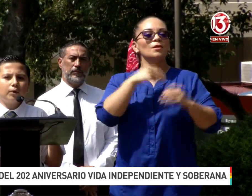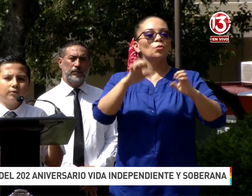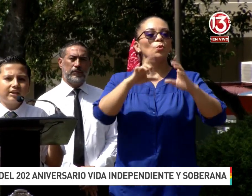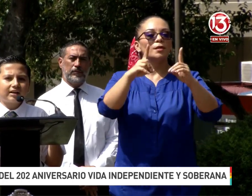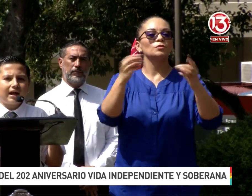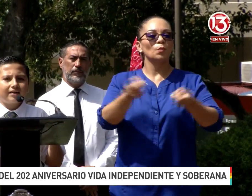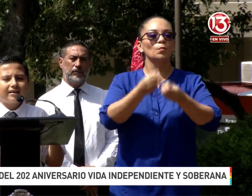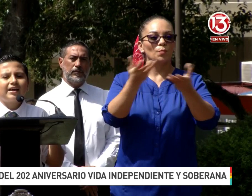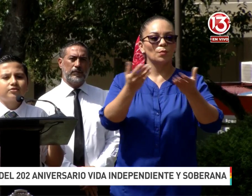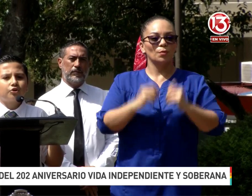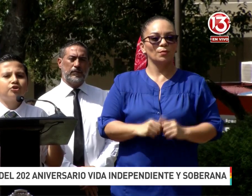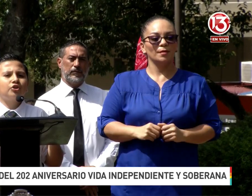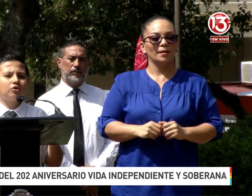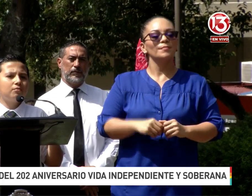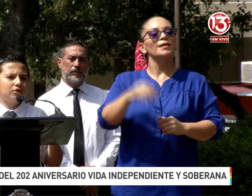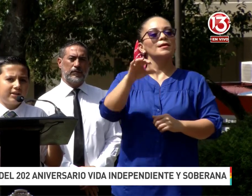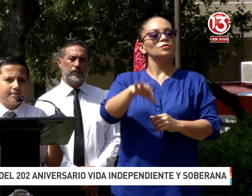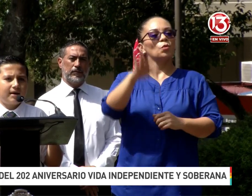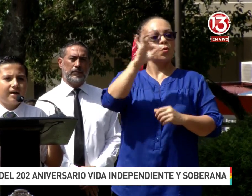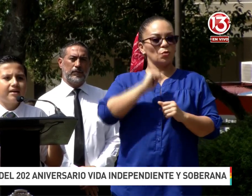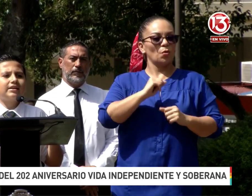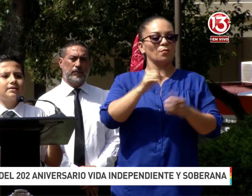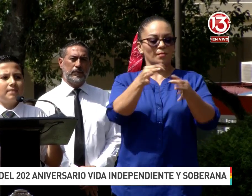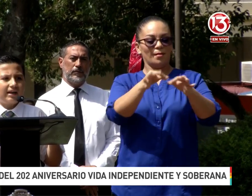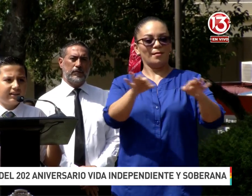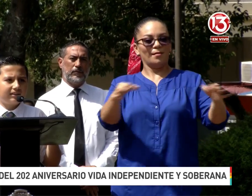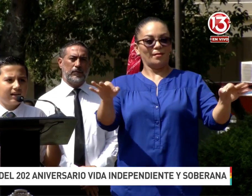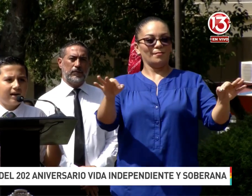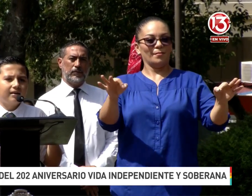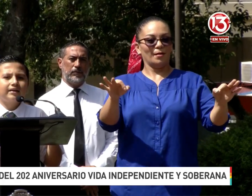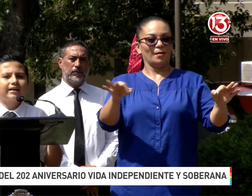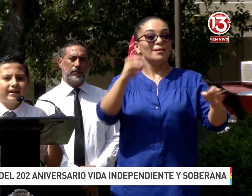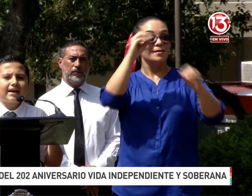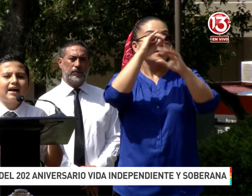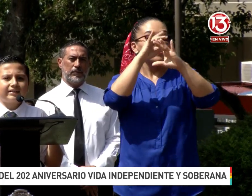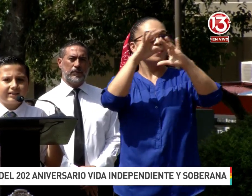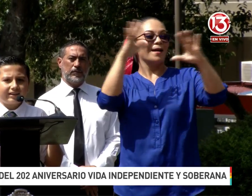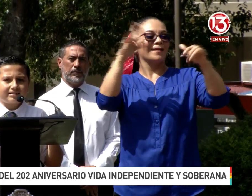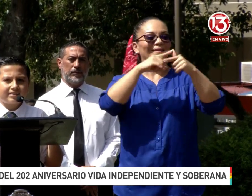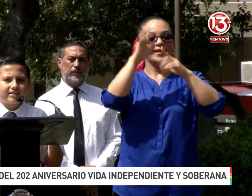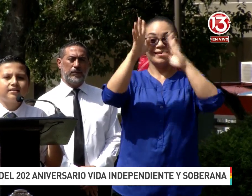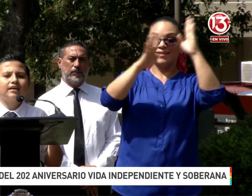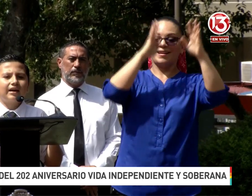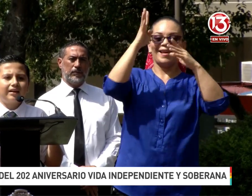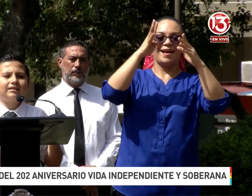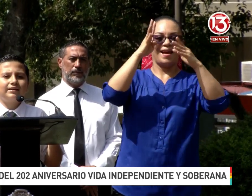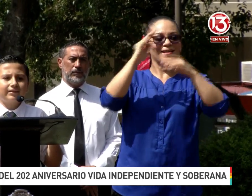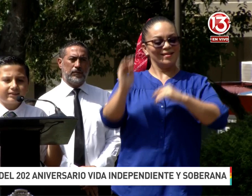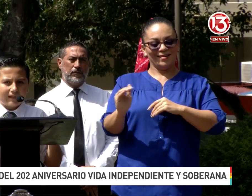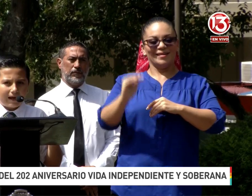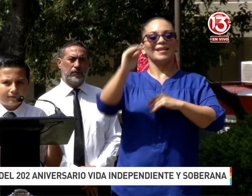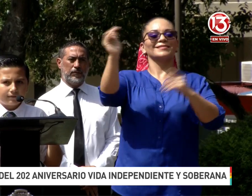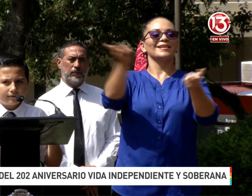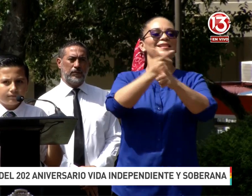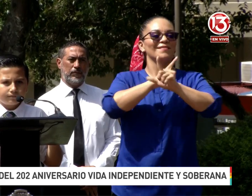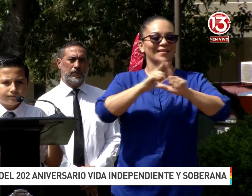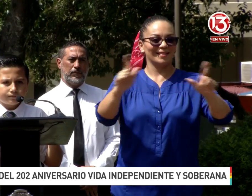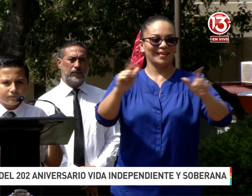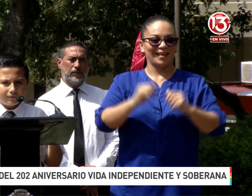Educación Pública escogió como lema: Imagina, crea y crece en